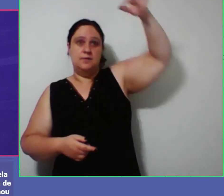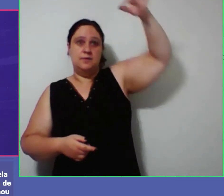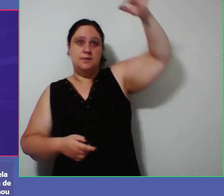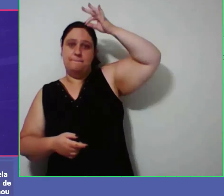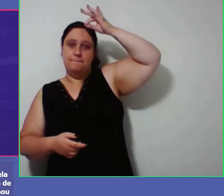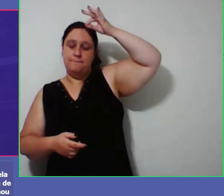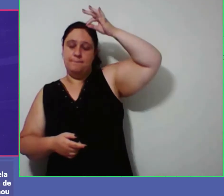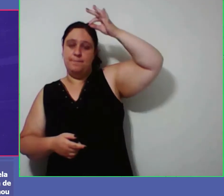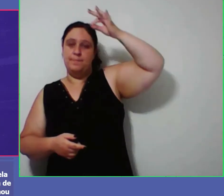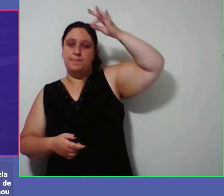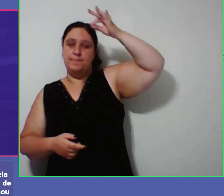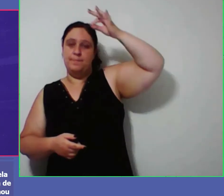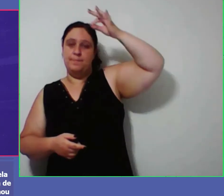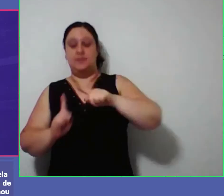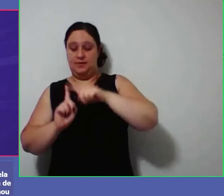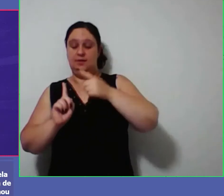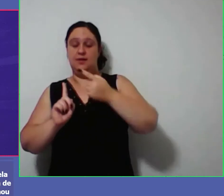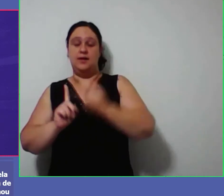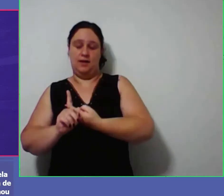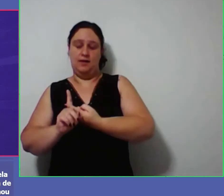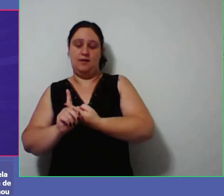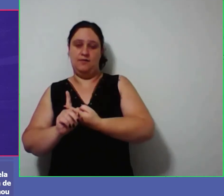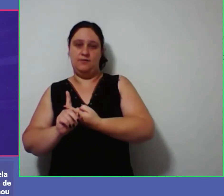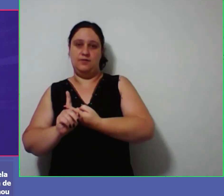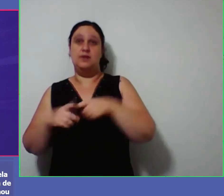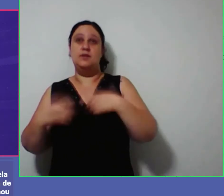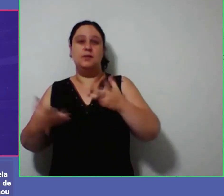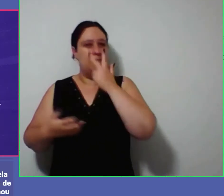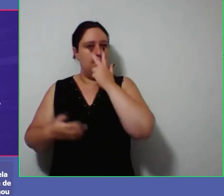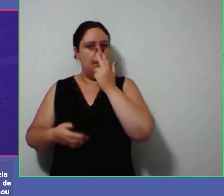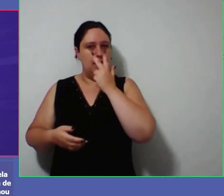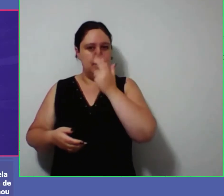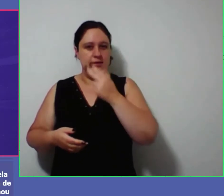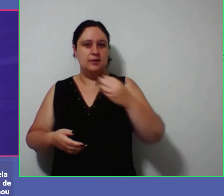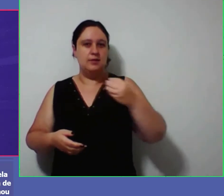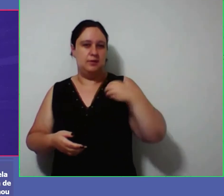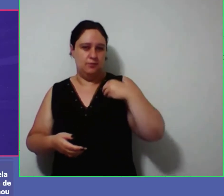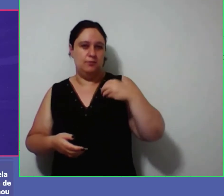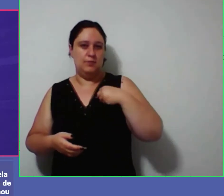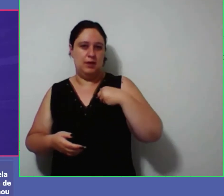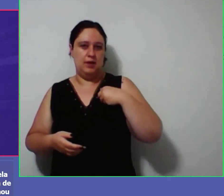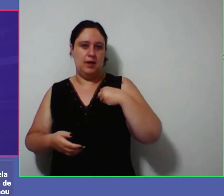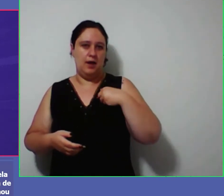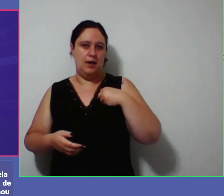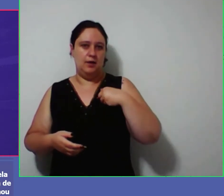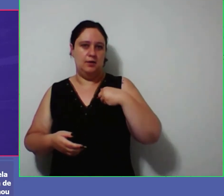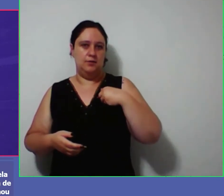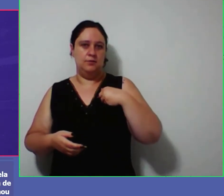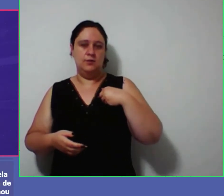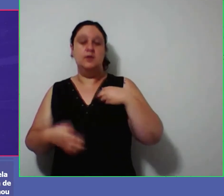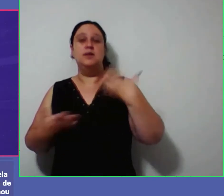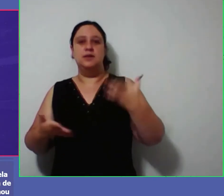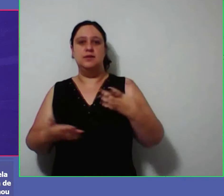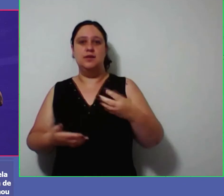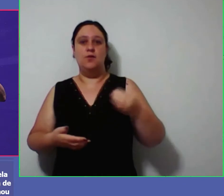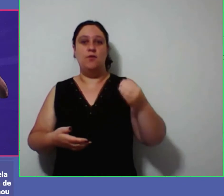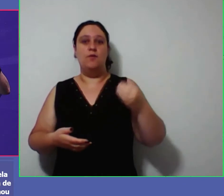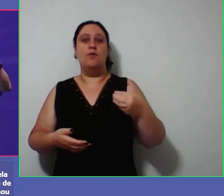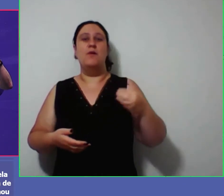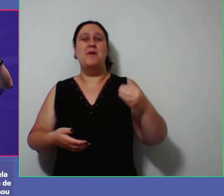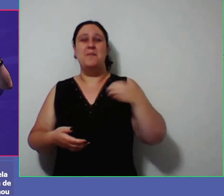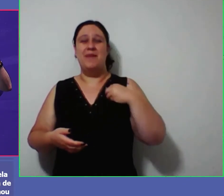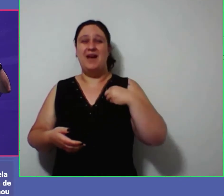ao pecado. E com efeito condenou Deus na carne o pecado. Deus, então, usou